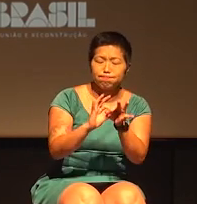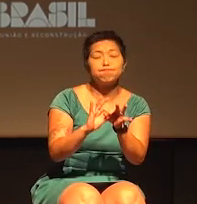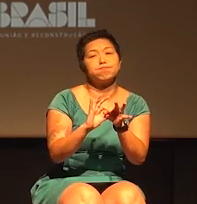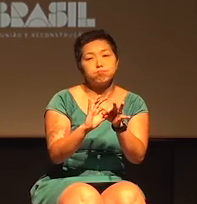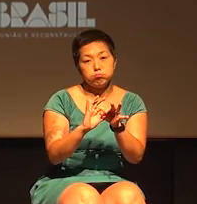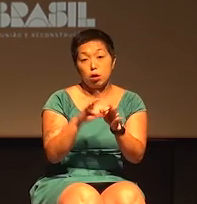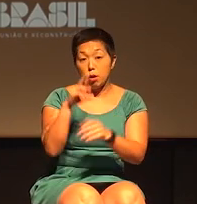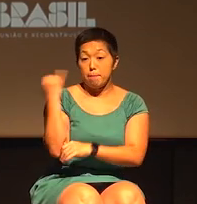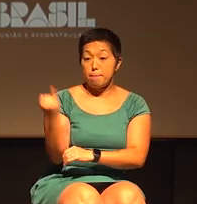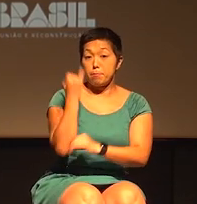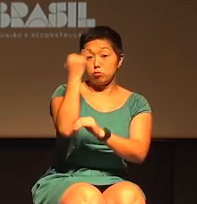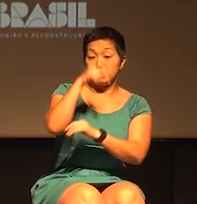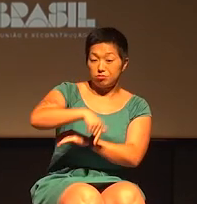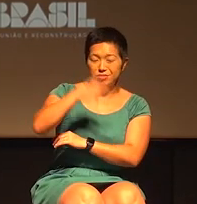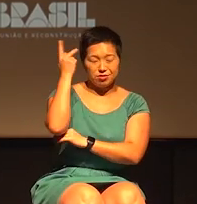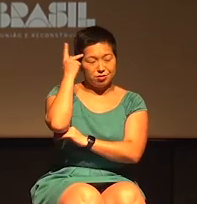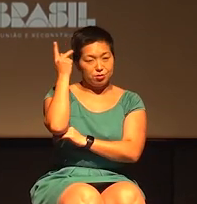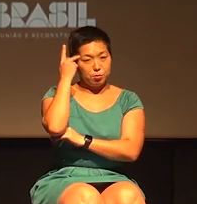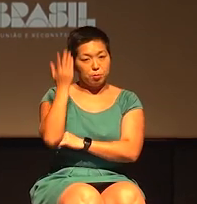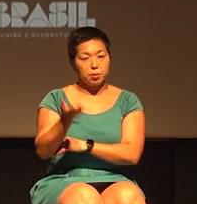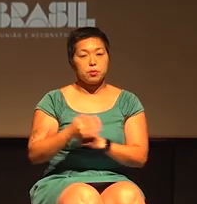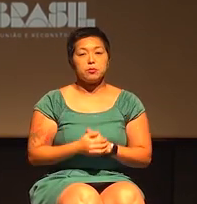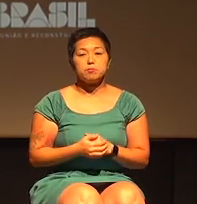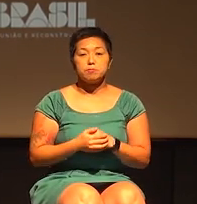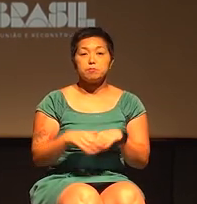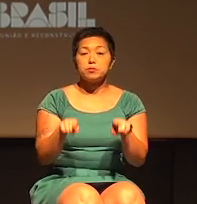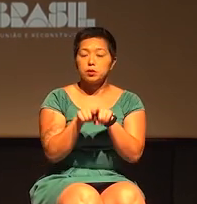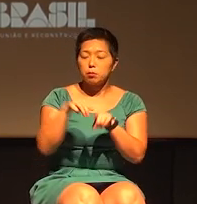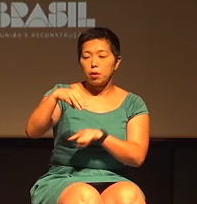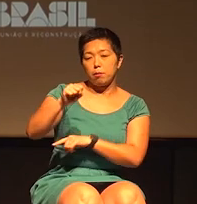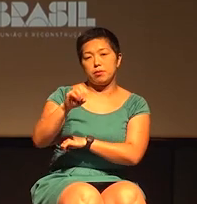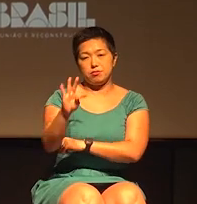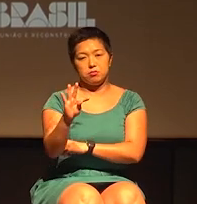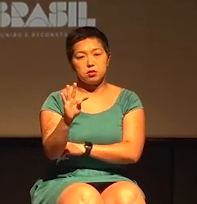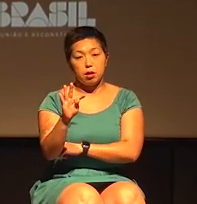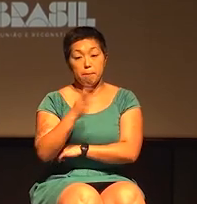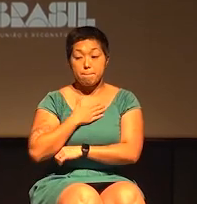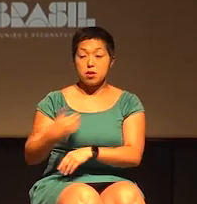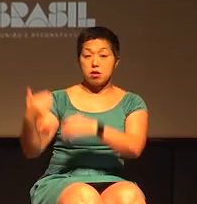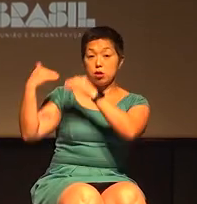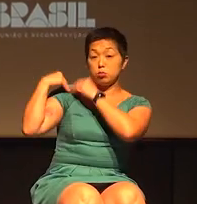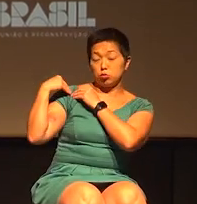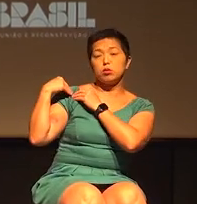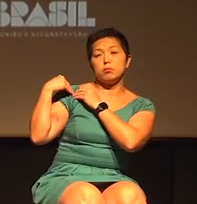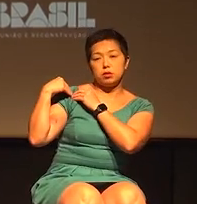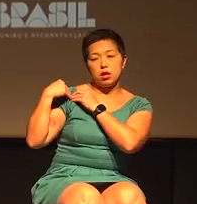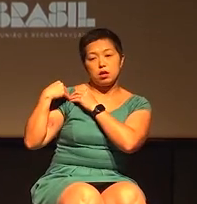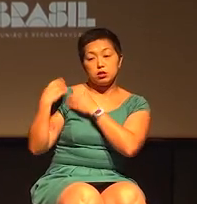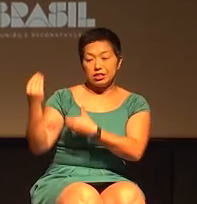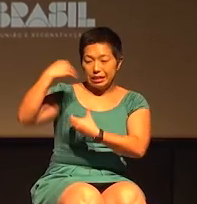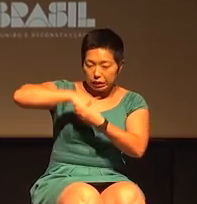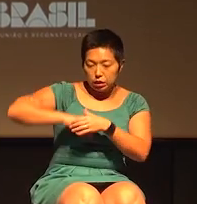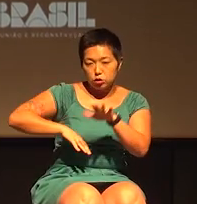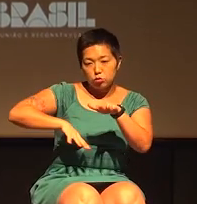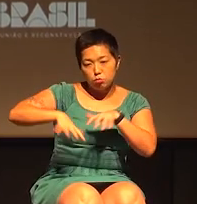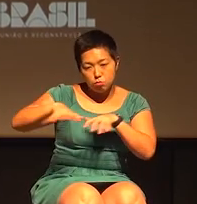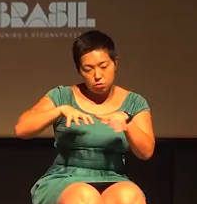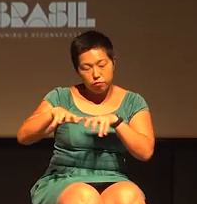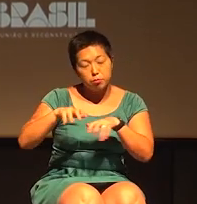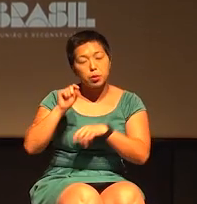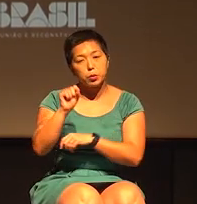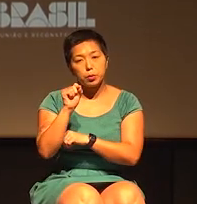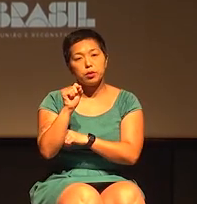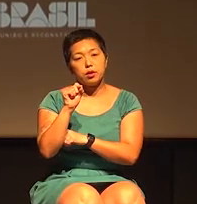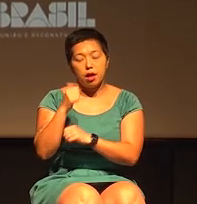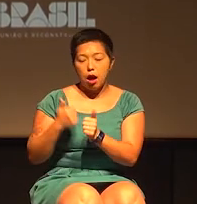é fundamental numa cidade como São Paulo e na no MST a tarefa que me cabe né lá enquanto movimento organização coletiva é